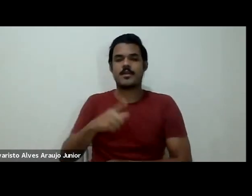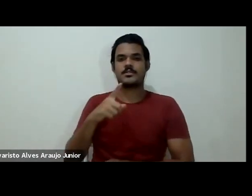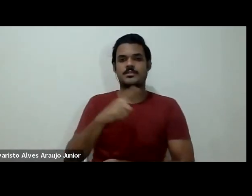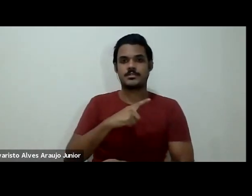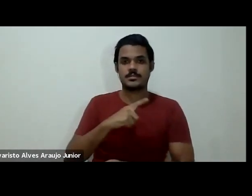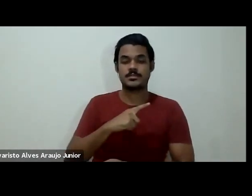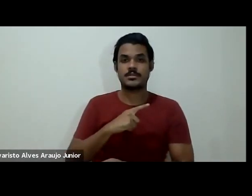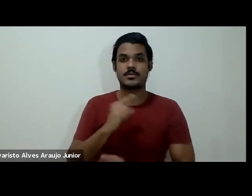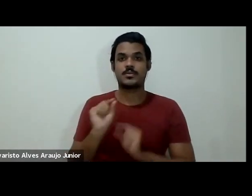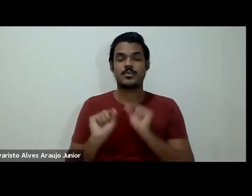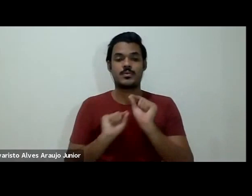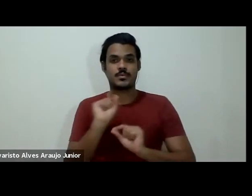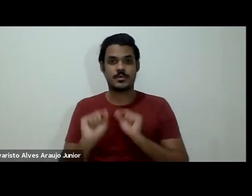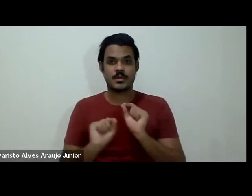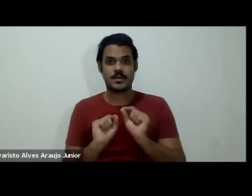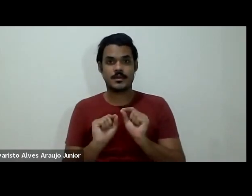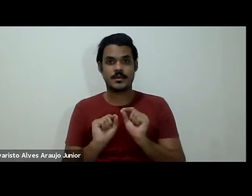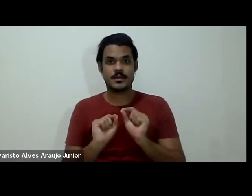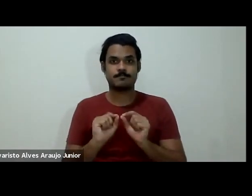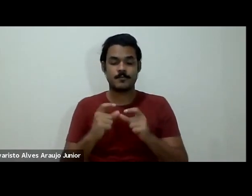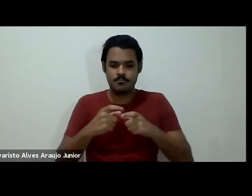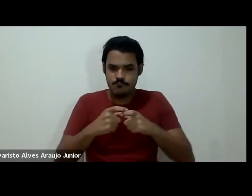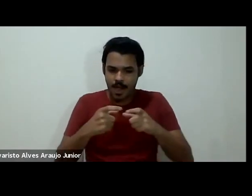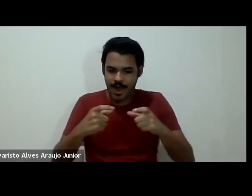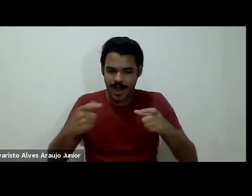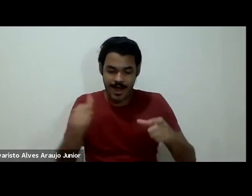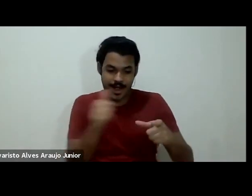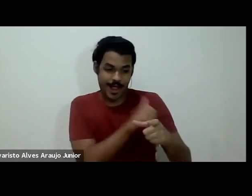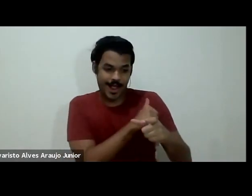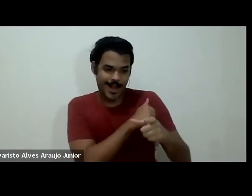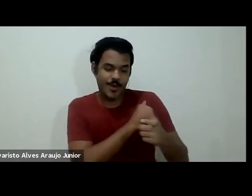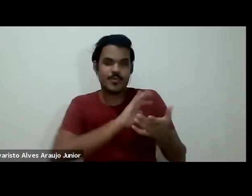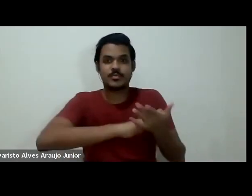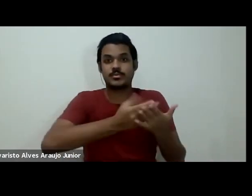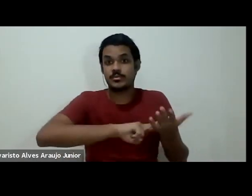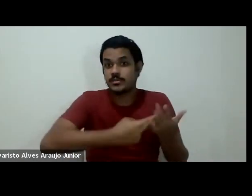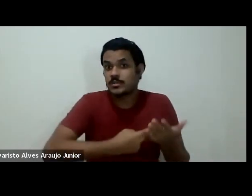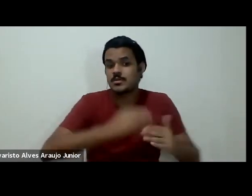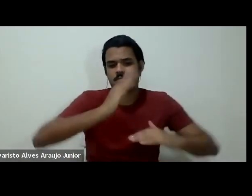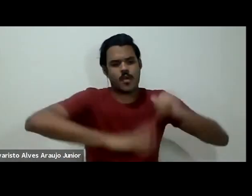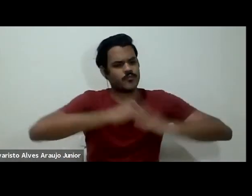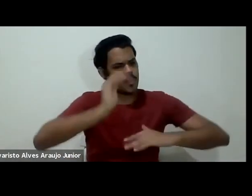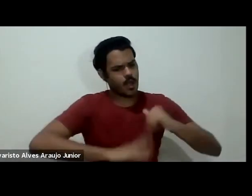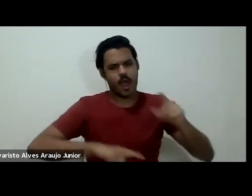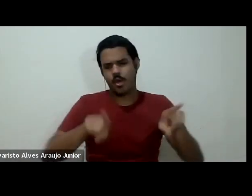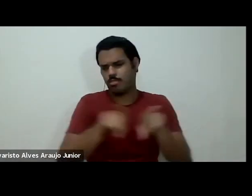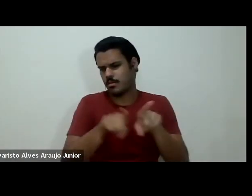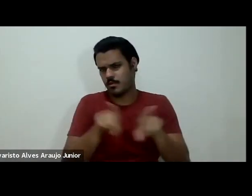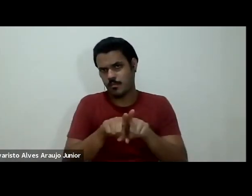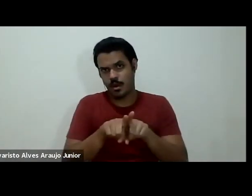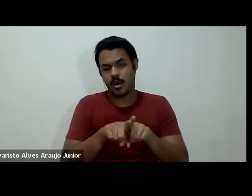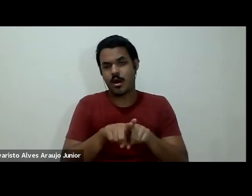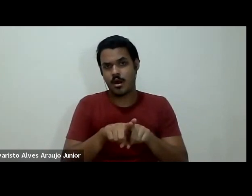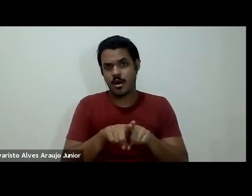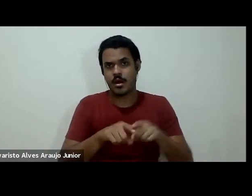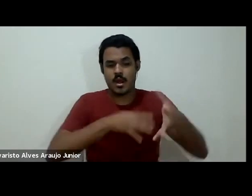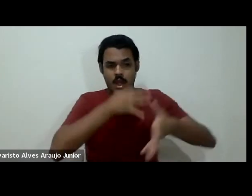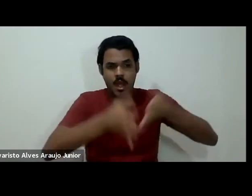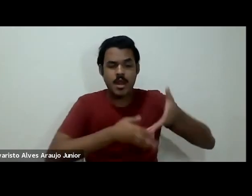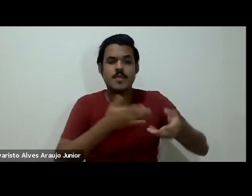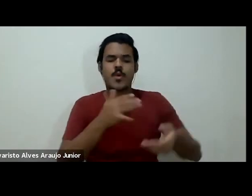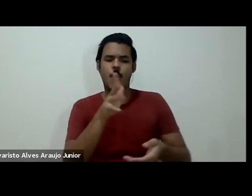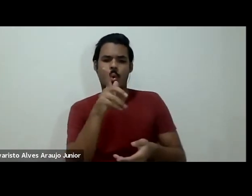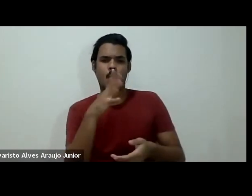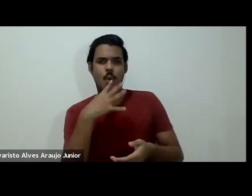essa, que cresça o número de tradutores e intérpretes de Libras, que conheçam esse léxico da